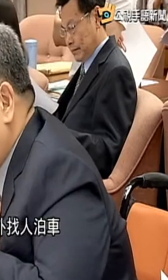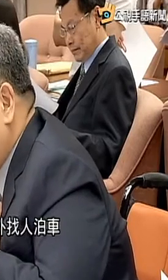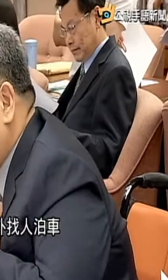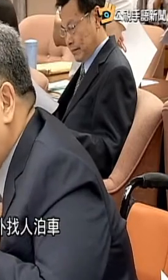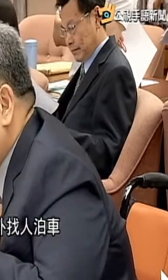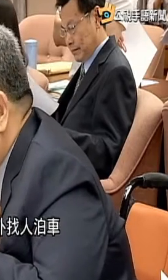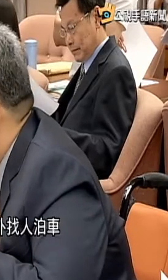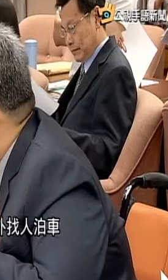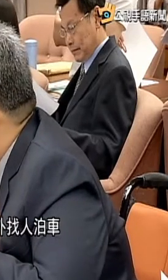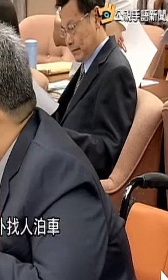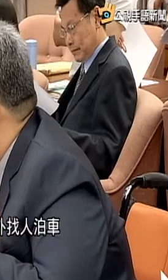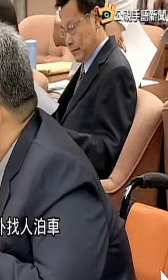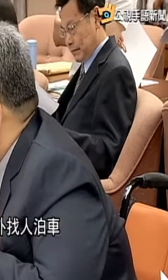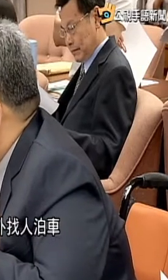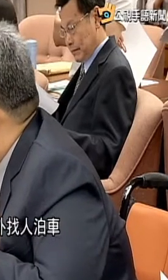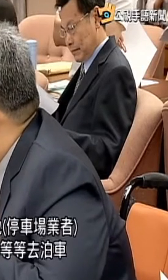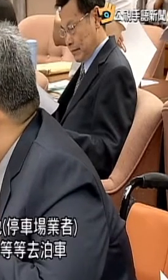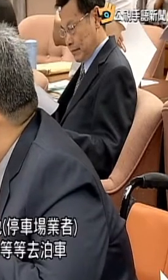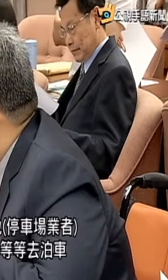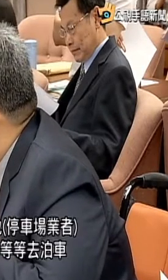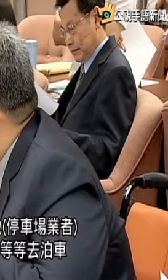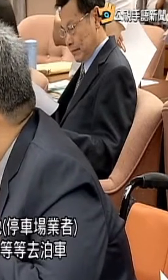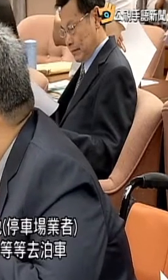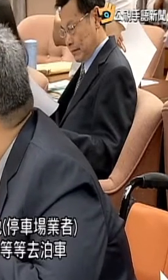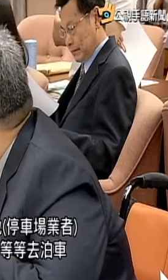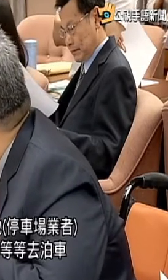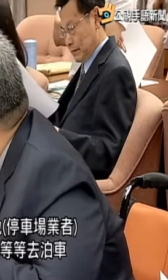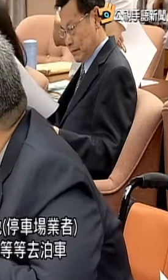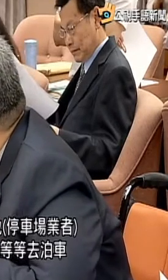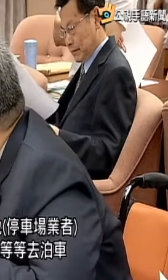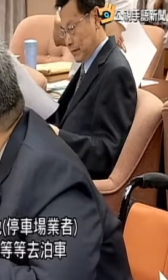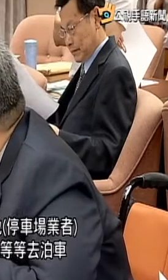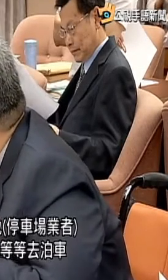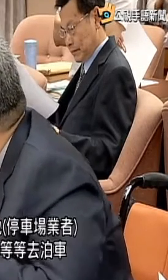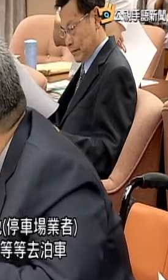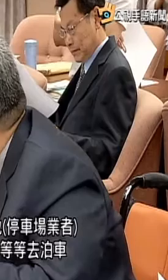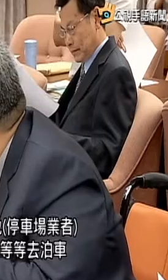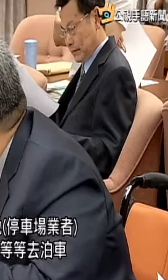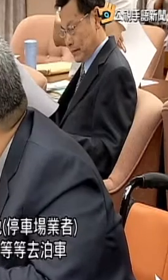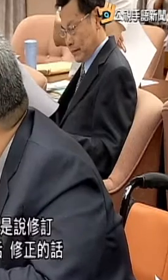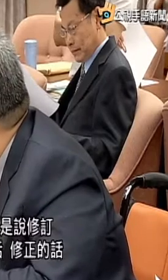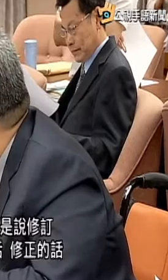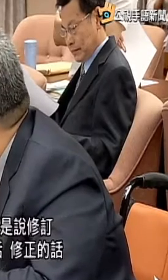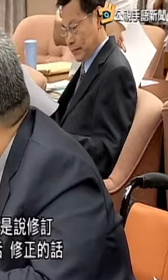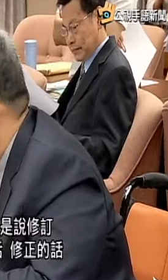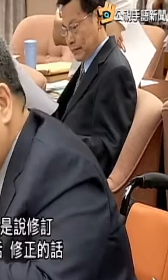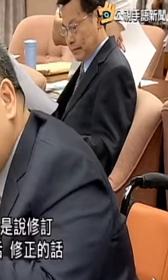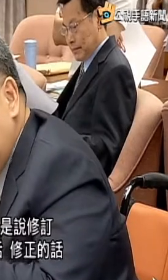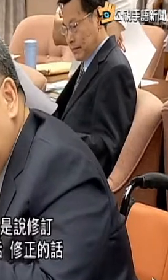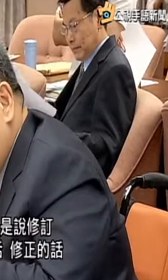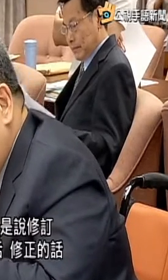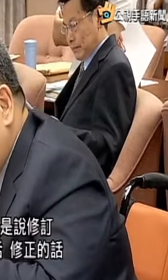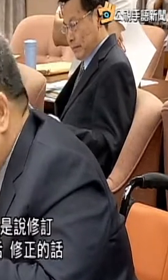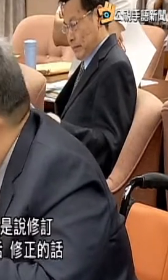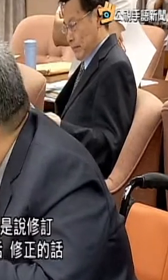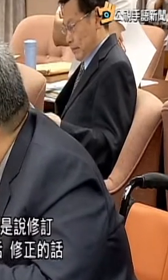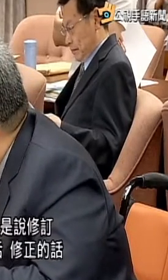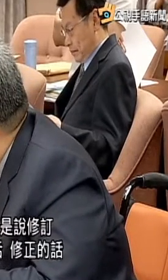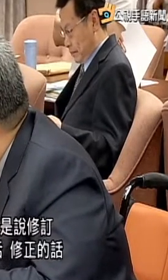人趴车，好，而且就是说他要帮他脱掉等等去趴车，这样子的就是说修订跟改正的